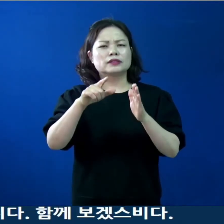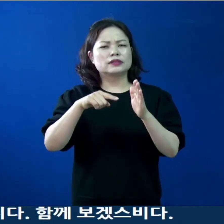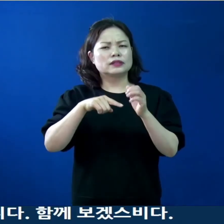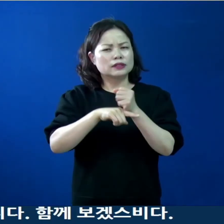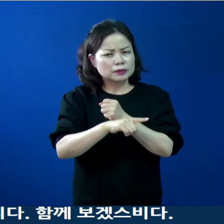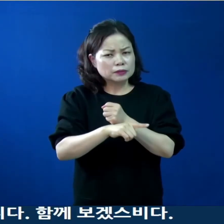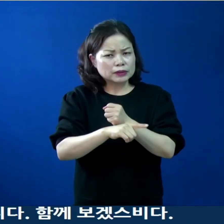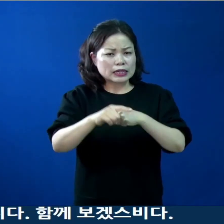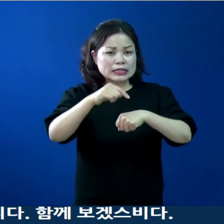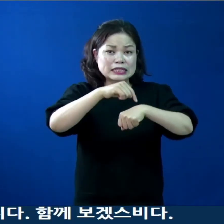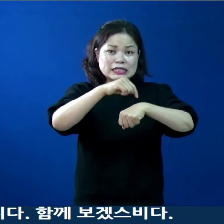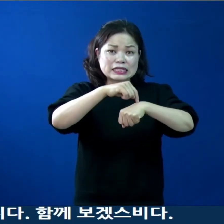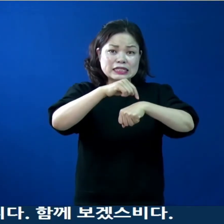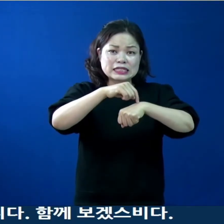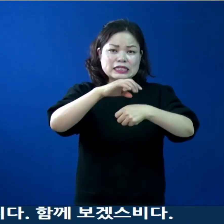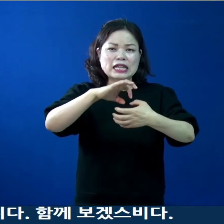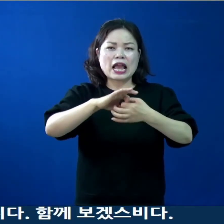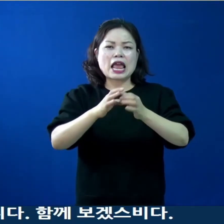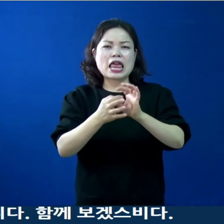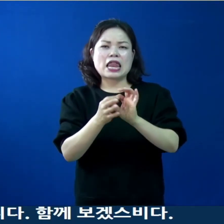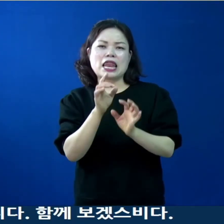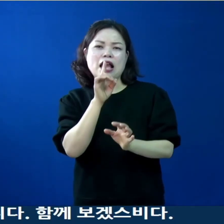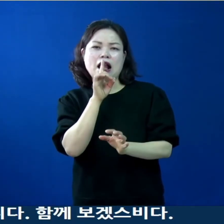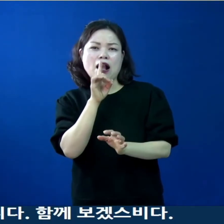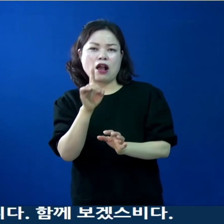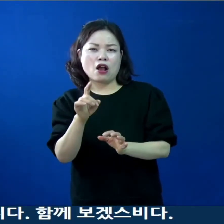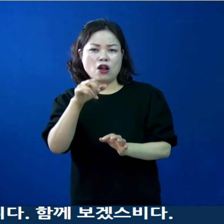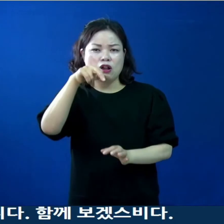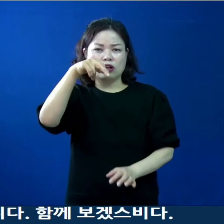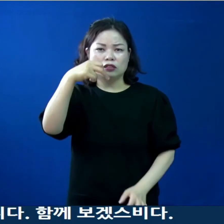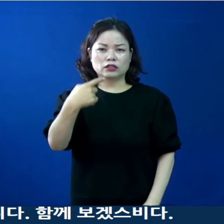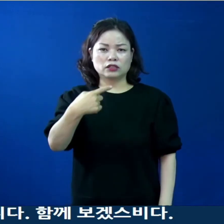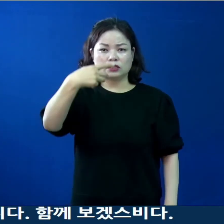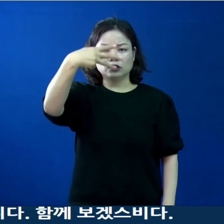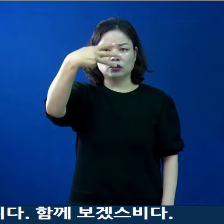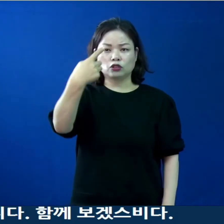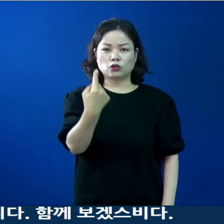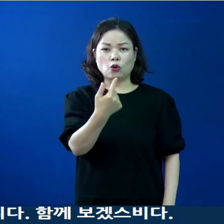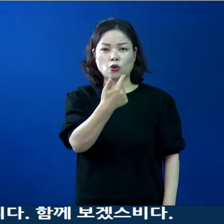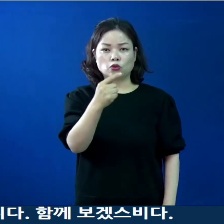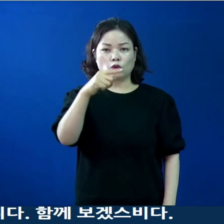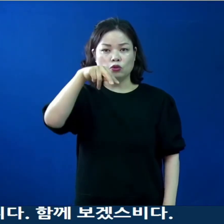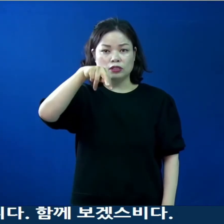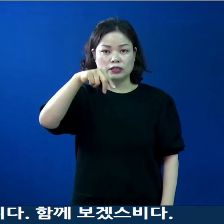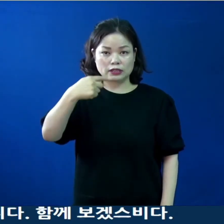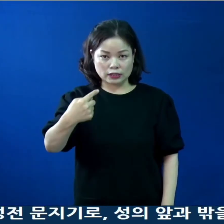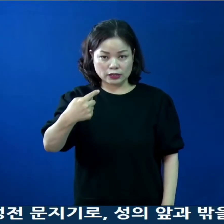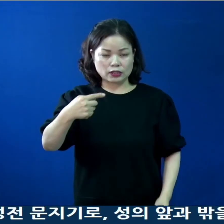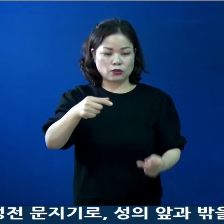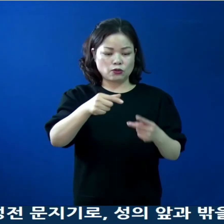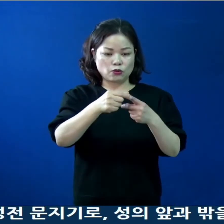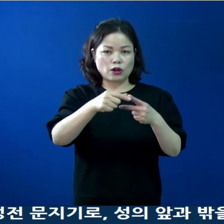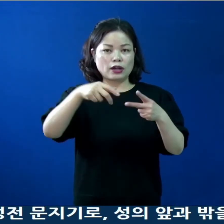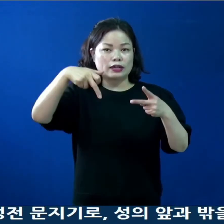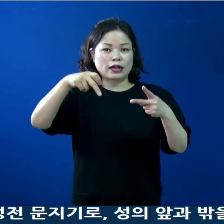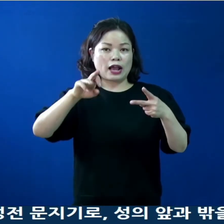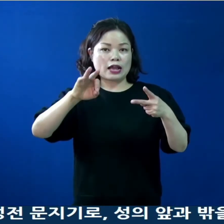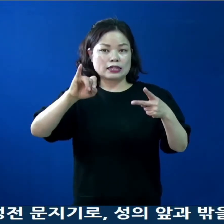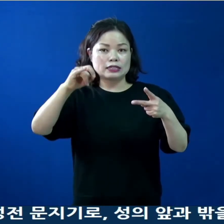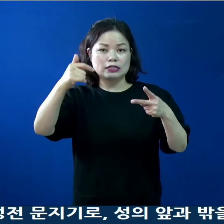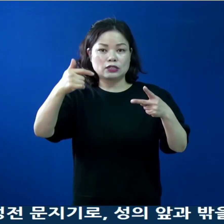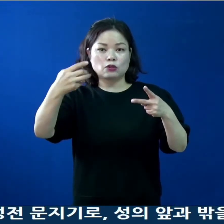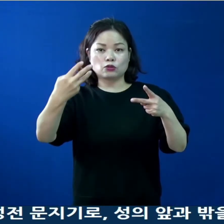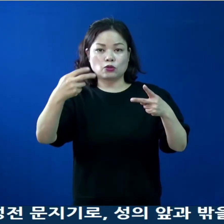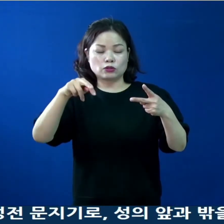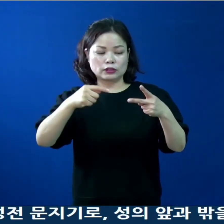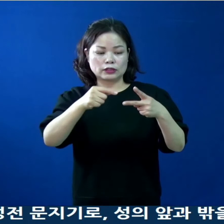여러분, 시간이라고 하는 헬라어 단어 중에 크로노스라고 하는 단어와 카이로스라고 하는 단어가 있습니다. 크로노스의 시간은